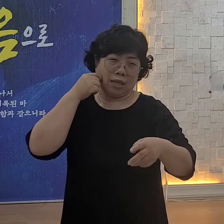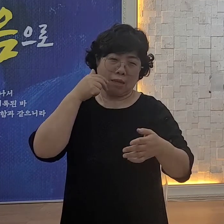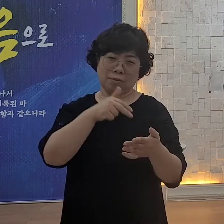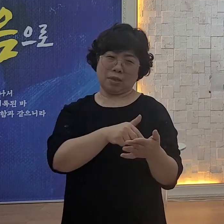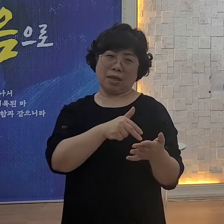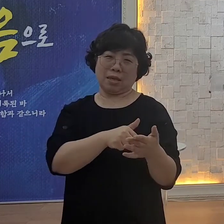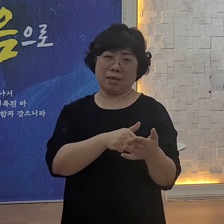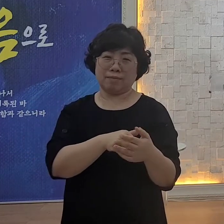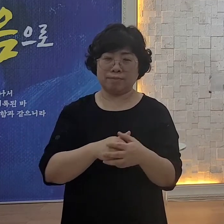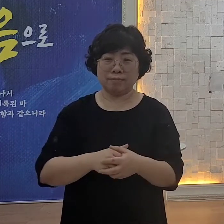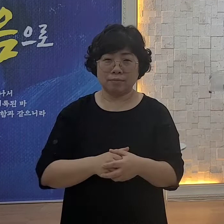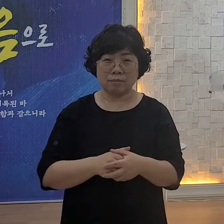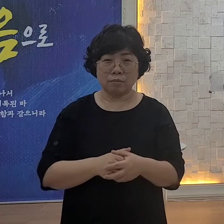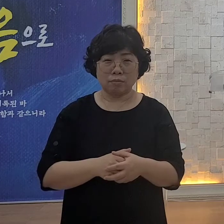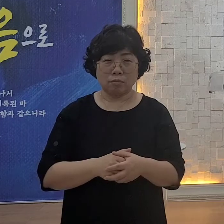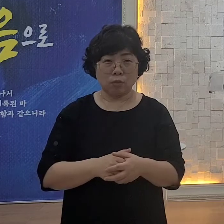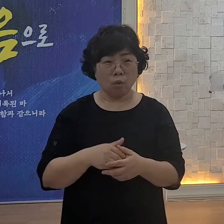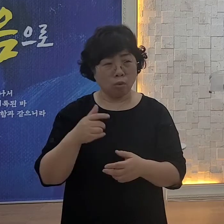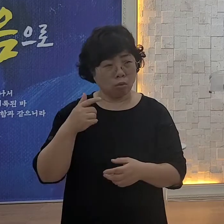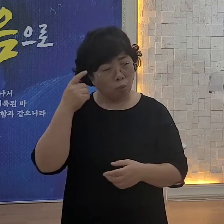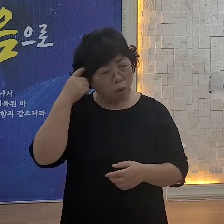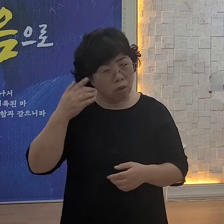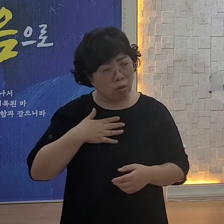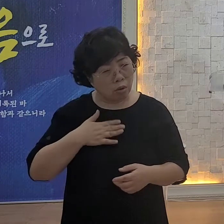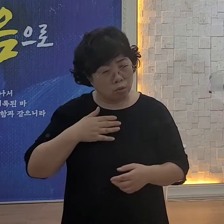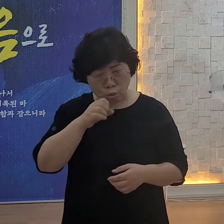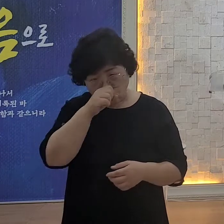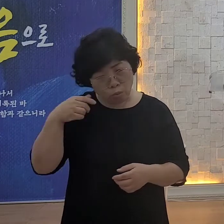아니, 왜 목사님, 내가 좋은 걸 몰라요?